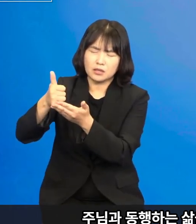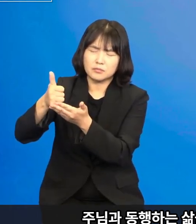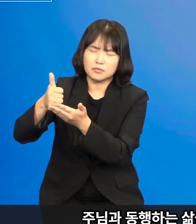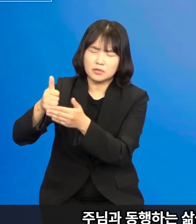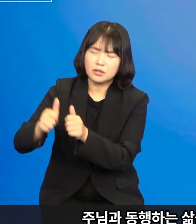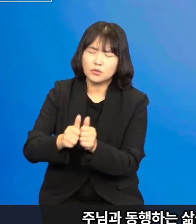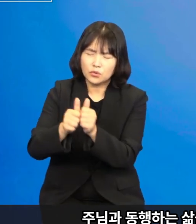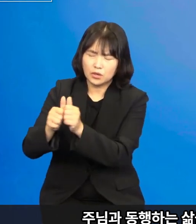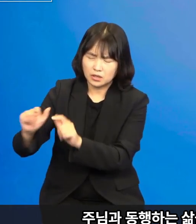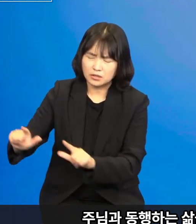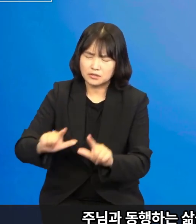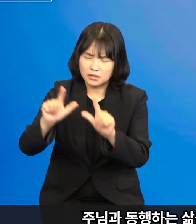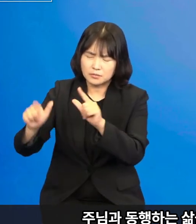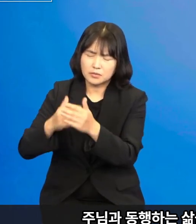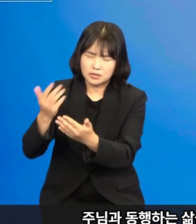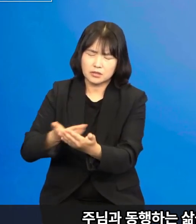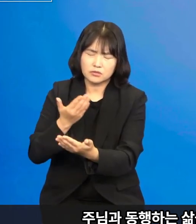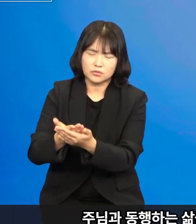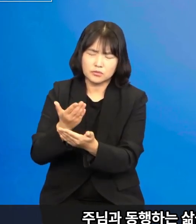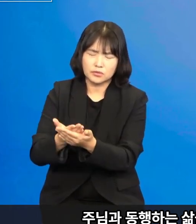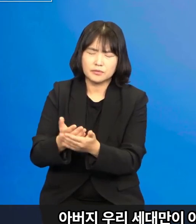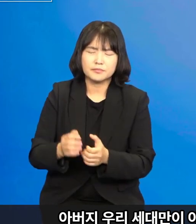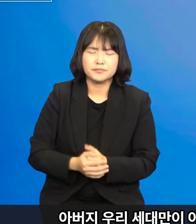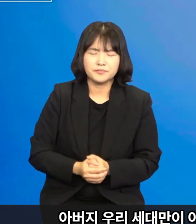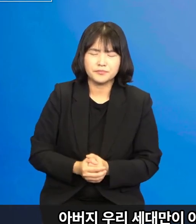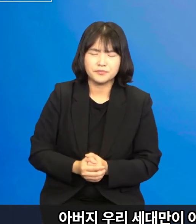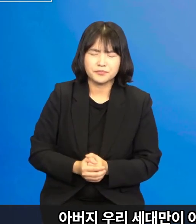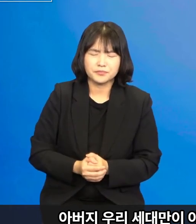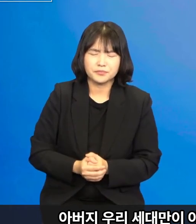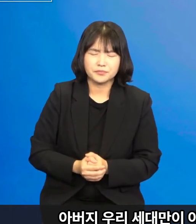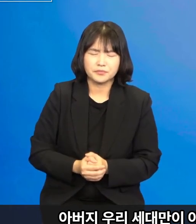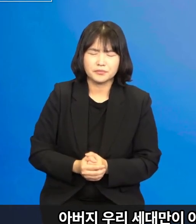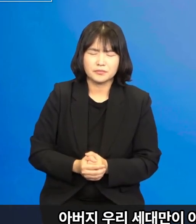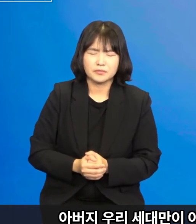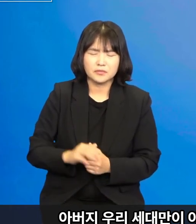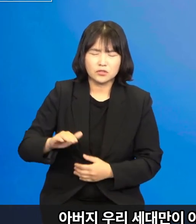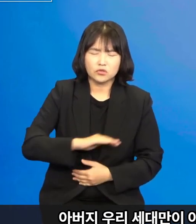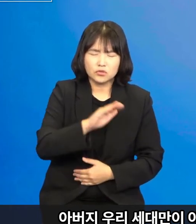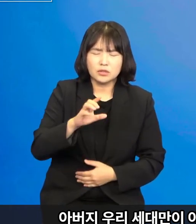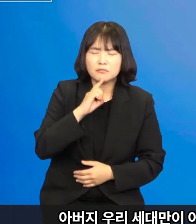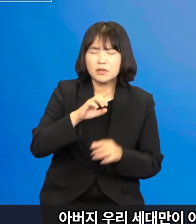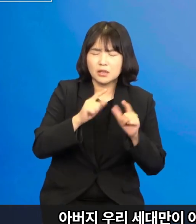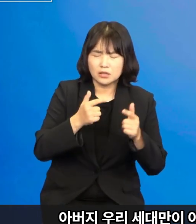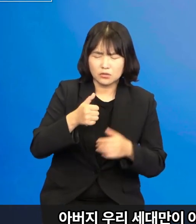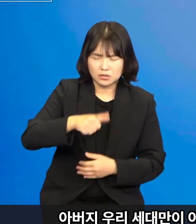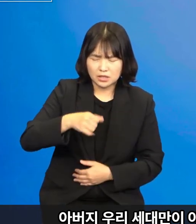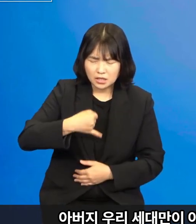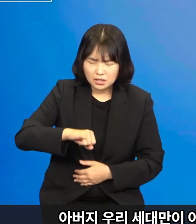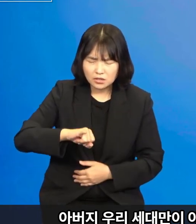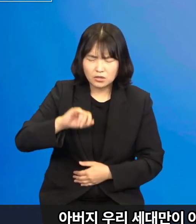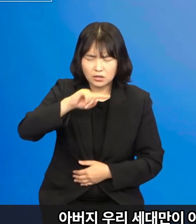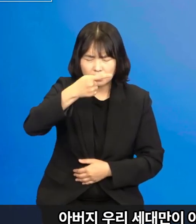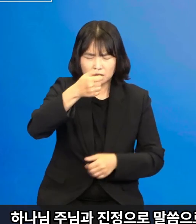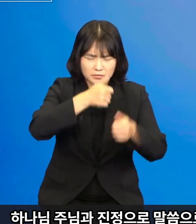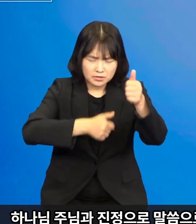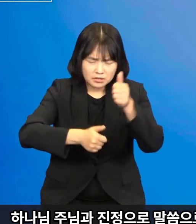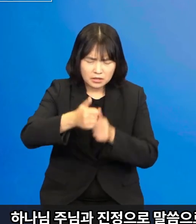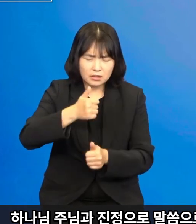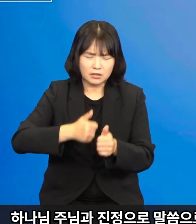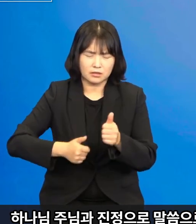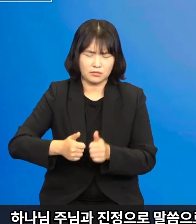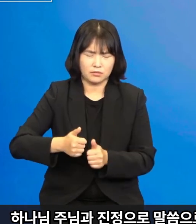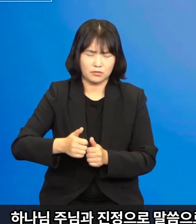삶을 살아가게 하여 주시옵소서. 아버지, 우리 세대만이 아니라 우리 자녀들과 다음 세대도